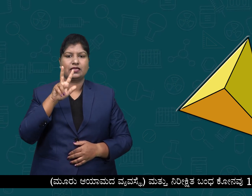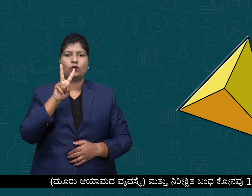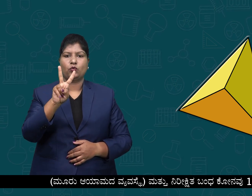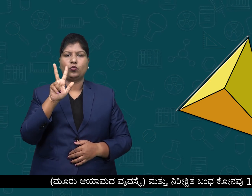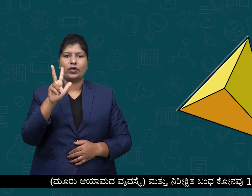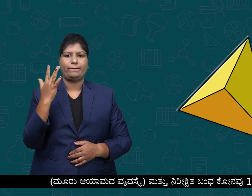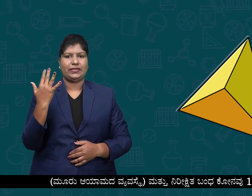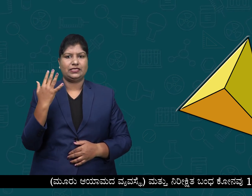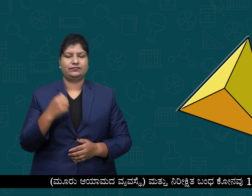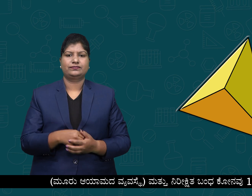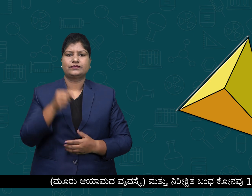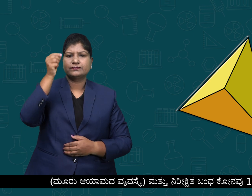109028.